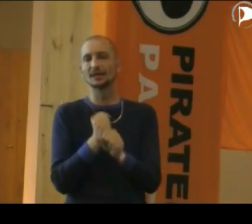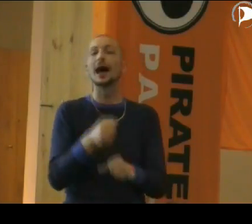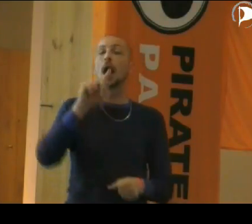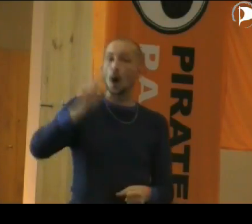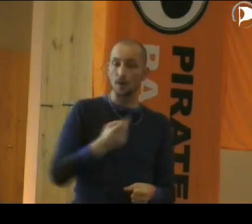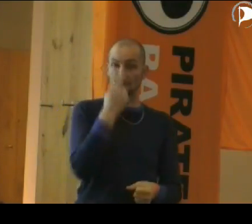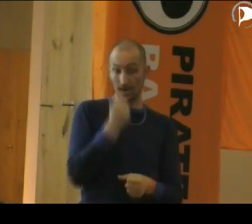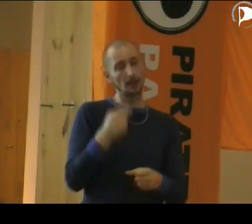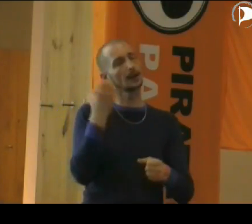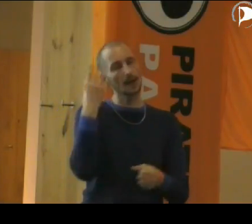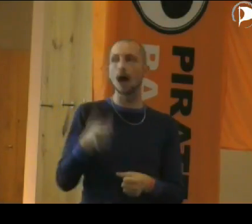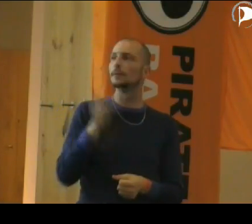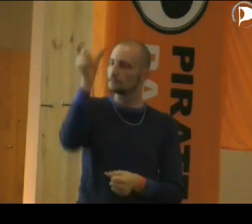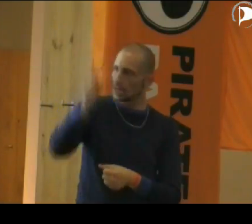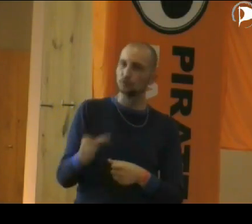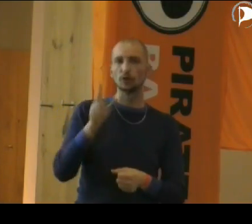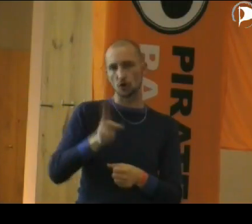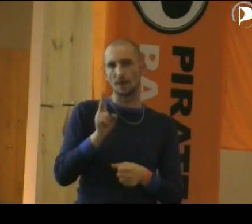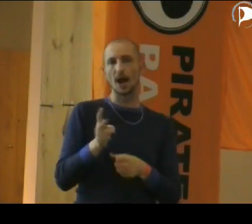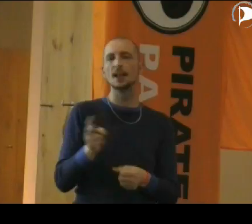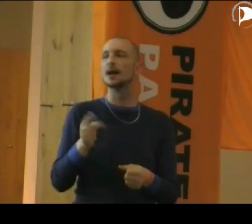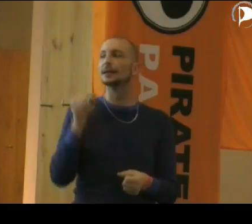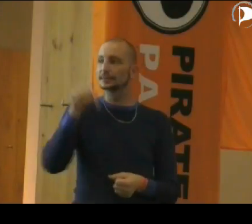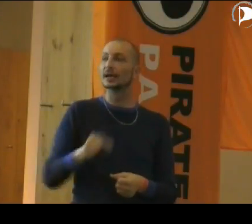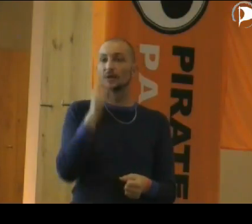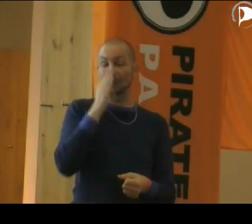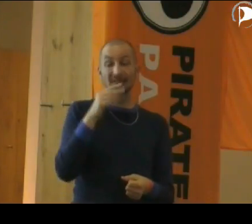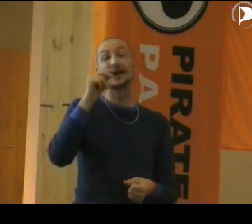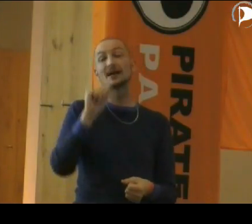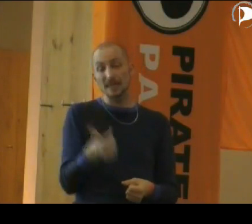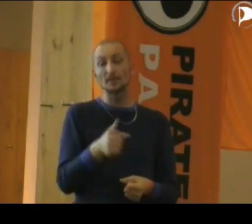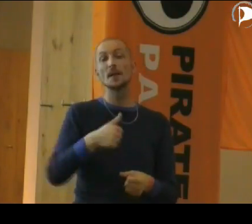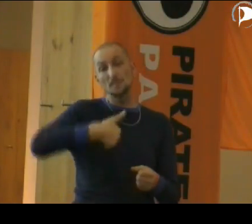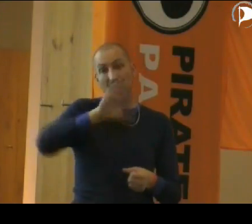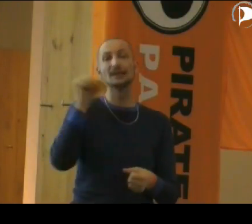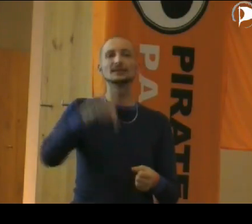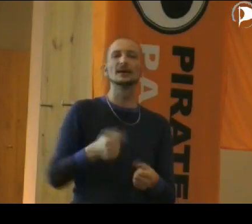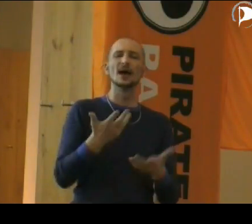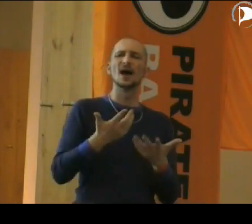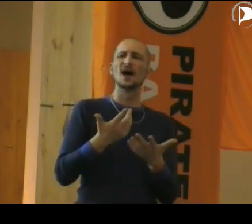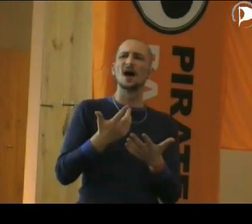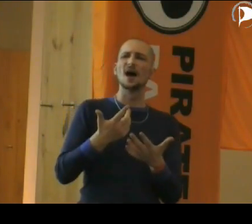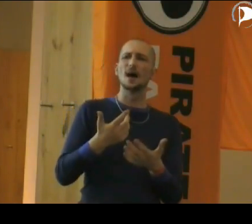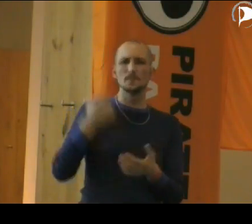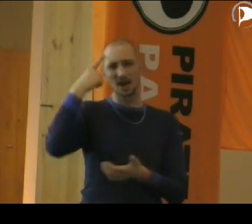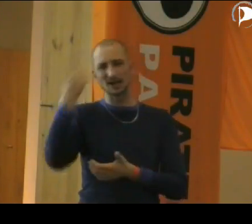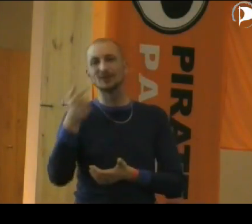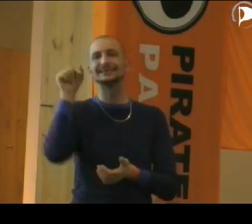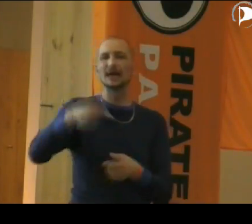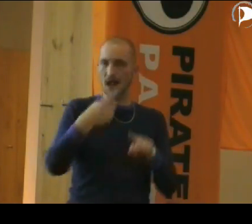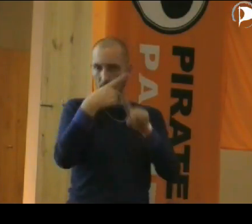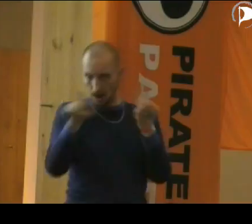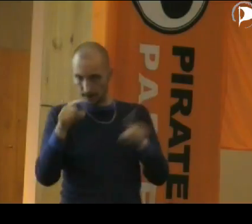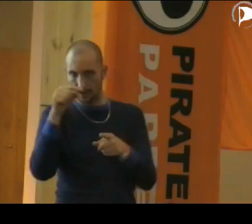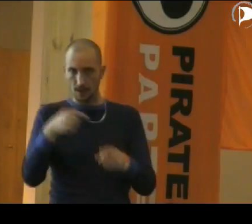geschehen ihr müsst auch vielleicht sachen vertreten die nur eine knappe mehrheit innerhalb der privaten haben sie vielleicht außerhalb der piraten sehr unbeliebt sind mit einer